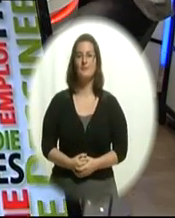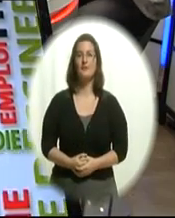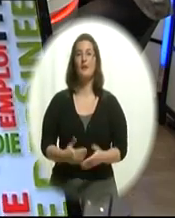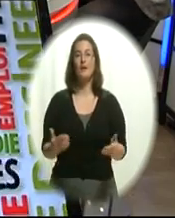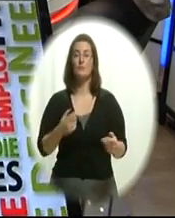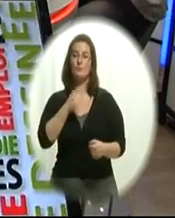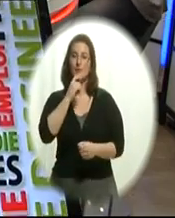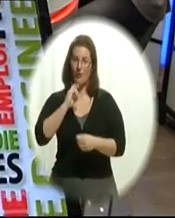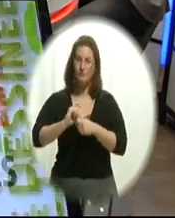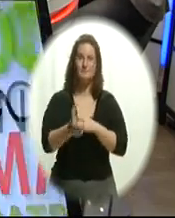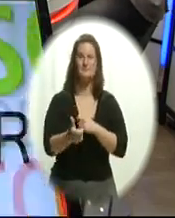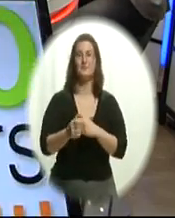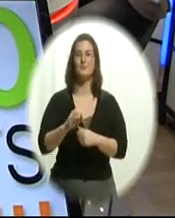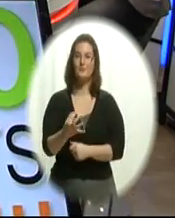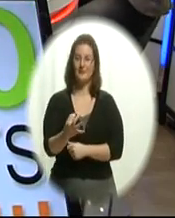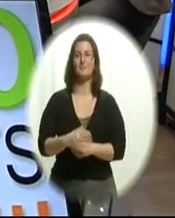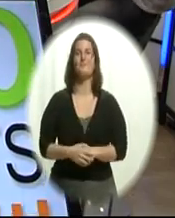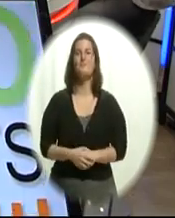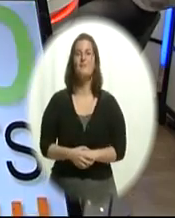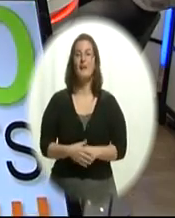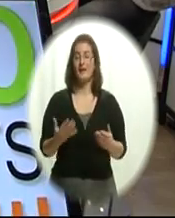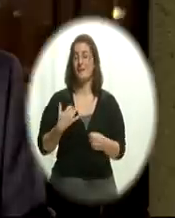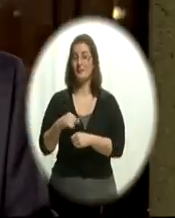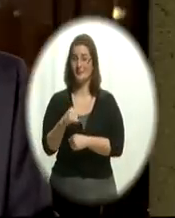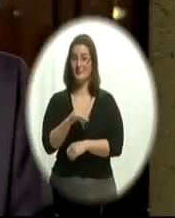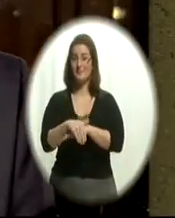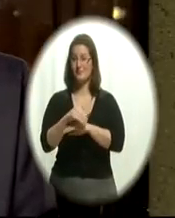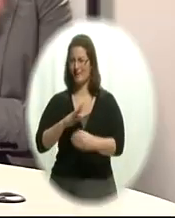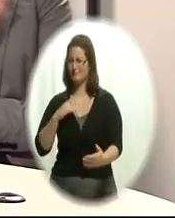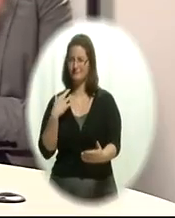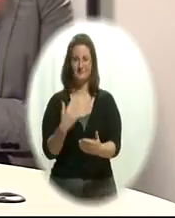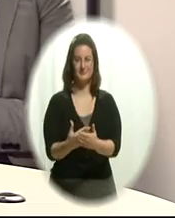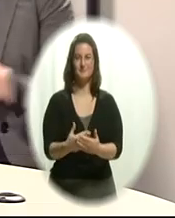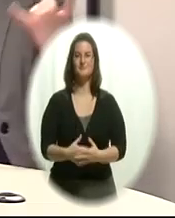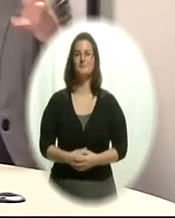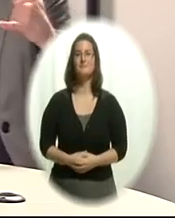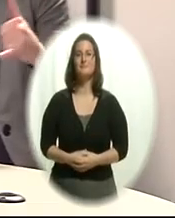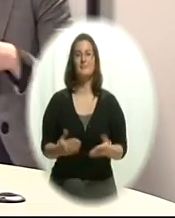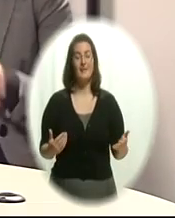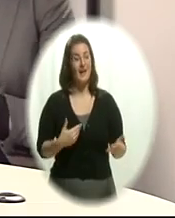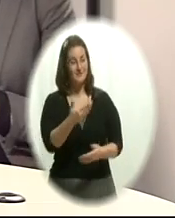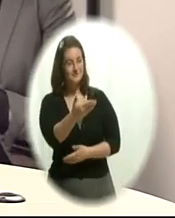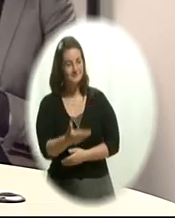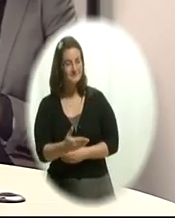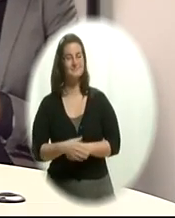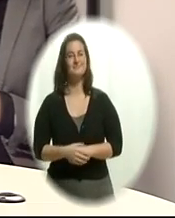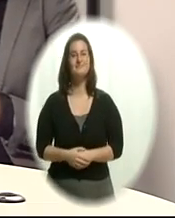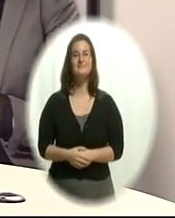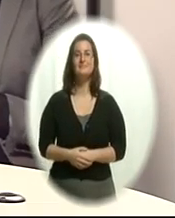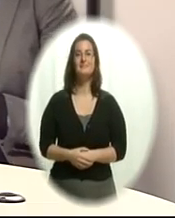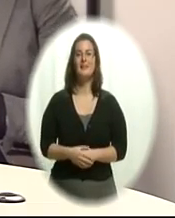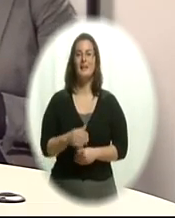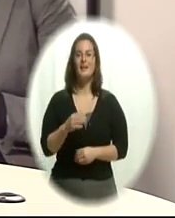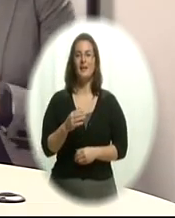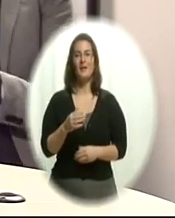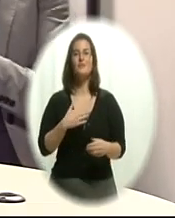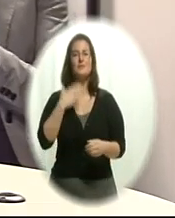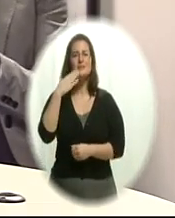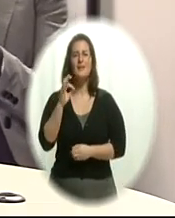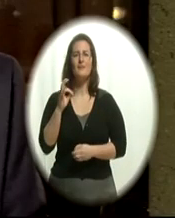partie d'émission. Alors, en deuxième partie d'émission, voilà, et ça n'est pas fini pour ce soir. Régis nous rejoint pour nous parler du Perche et Litour. Je sais qu'il vous